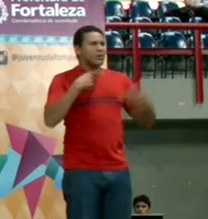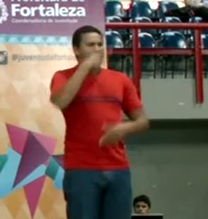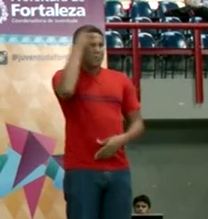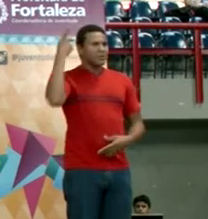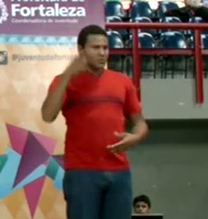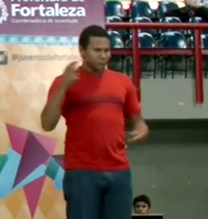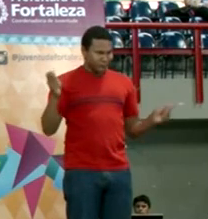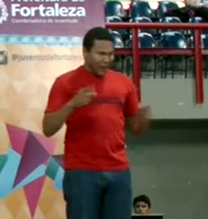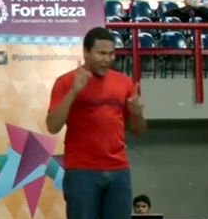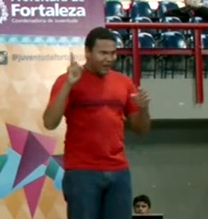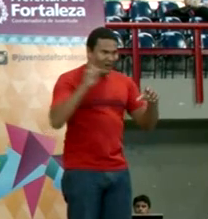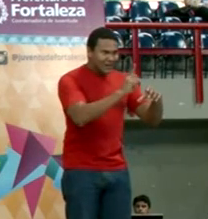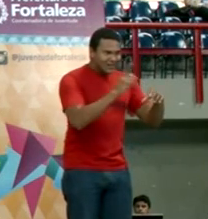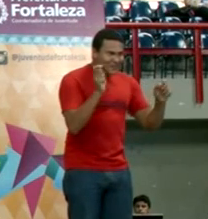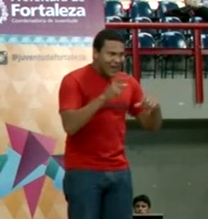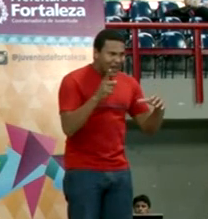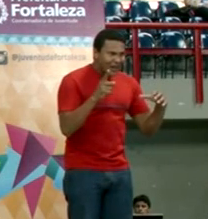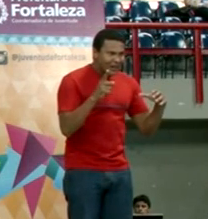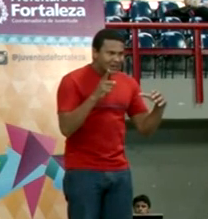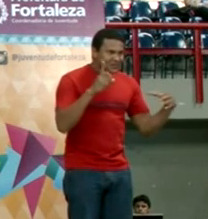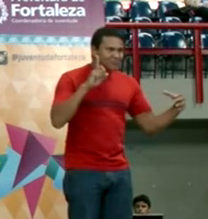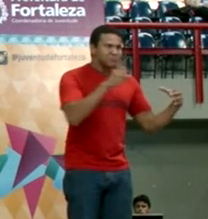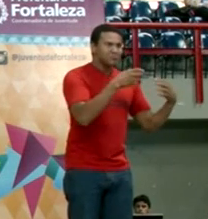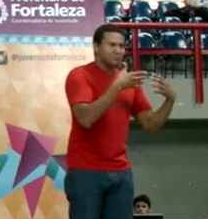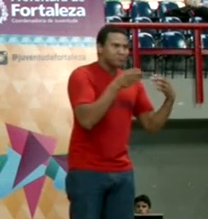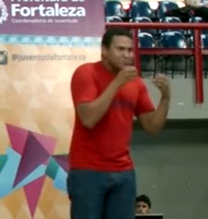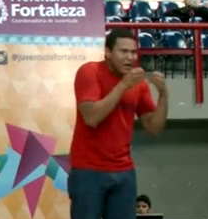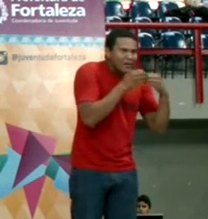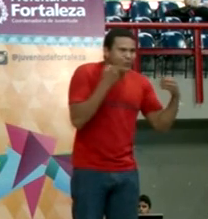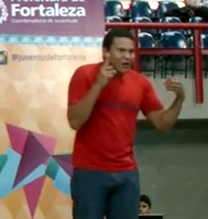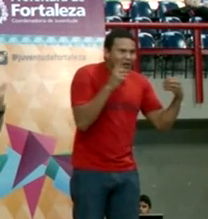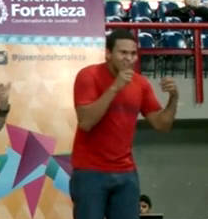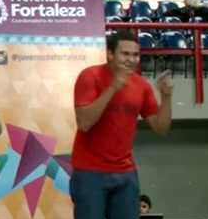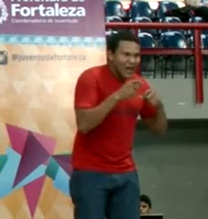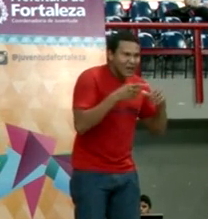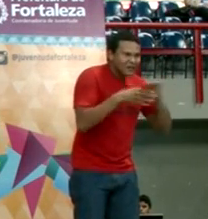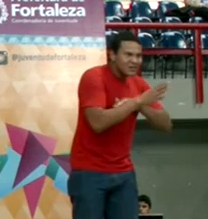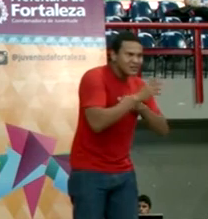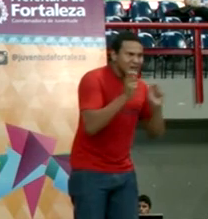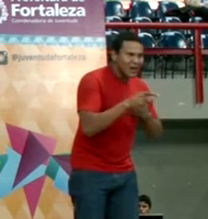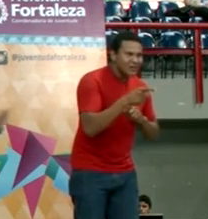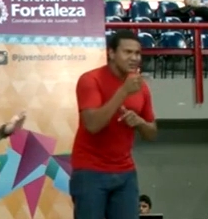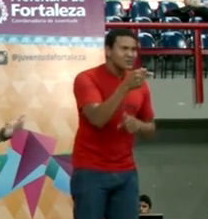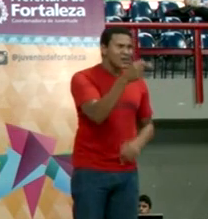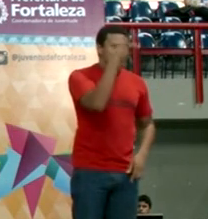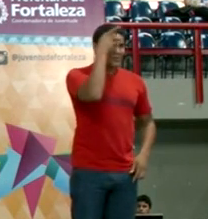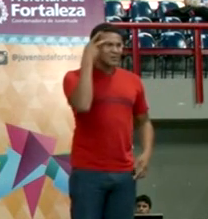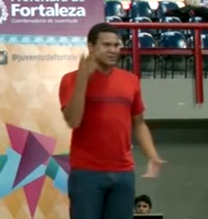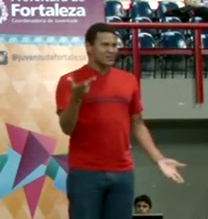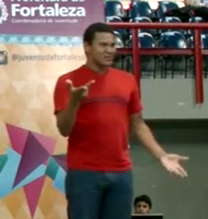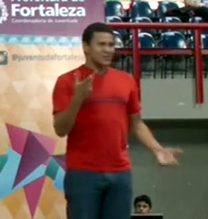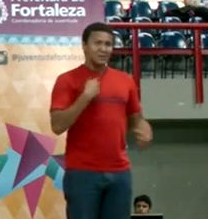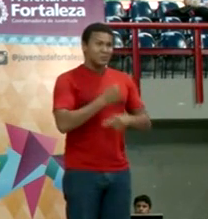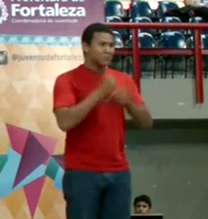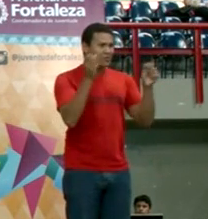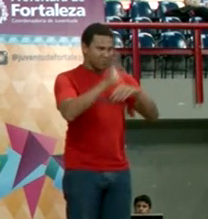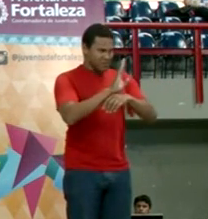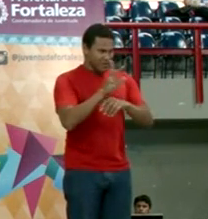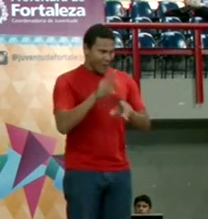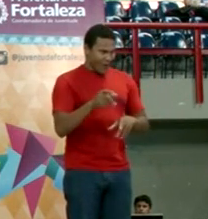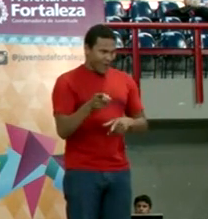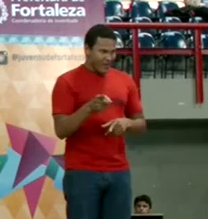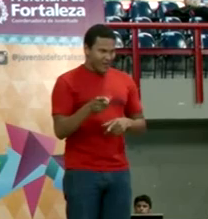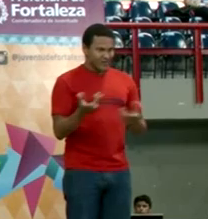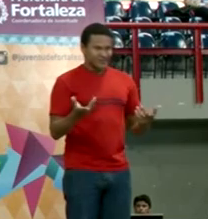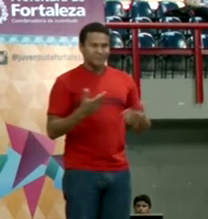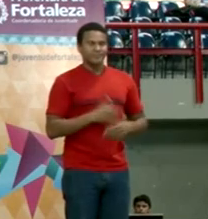se aproximar. Tá entendendo o que eu estou dizendo? Era impossível. Eles invadiram o parlamento. 7 elementos. Não é nenhuma missão impossível.